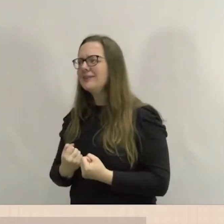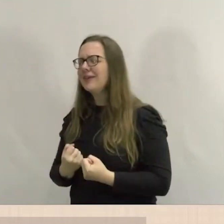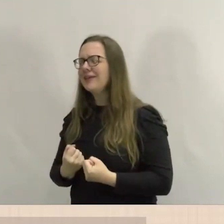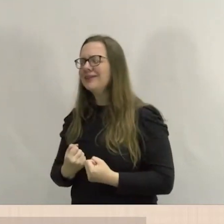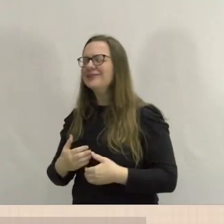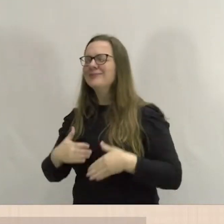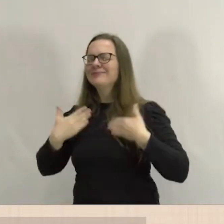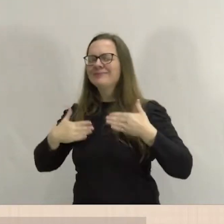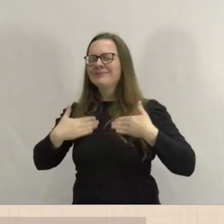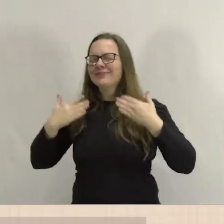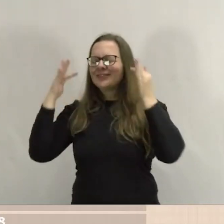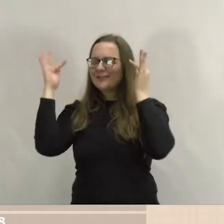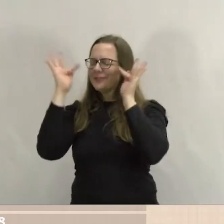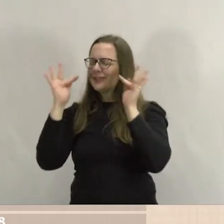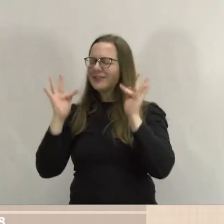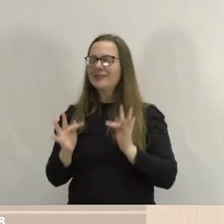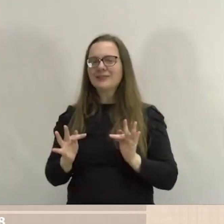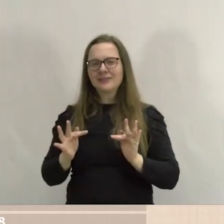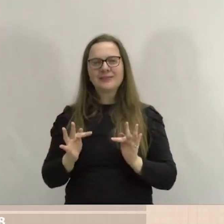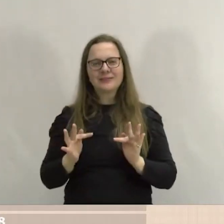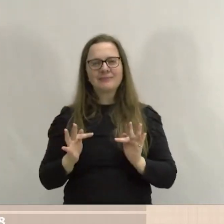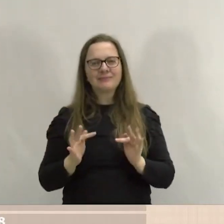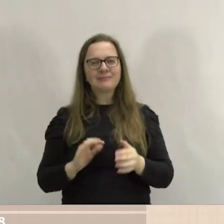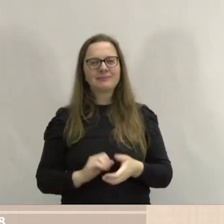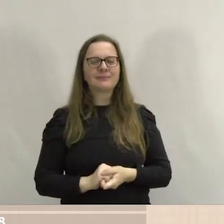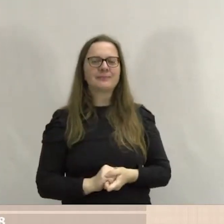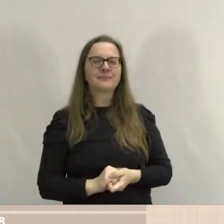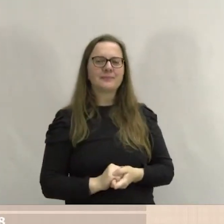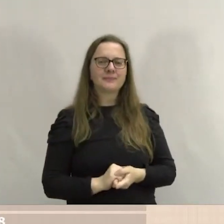a King James atualizada, na versão King James atualizada.